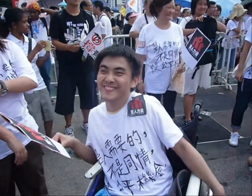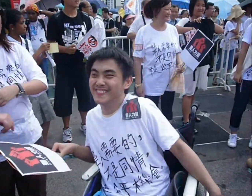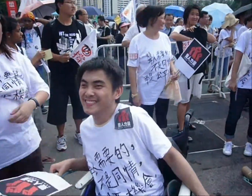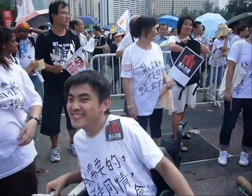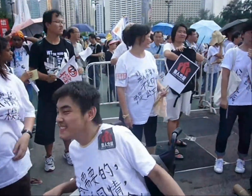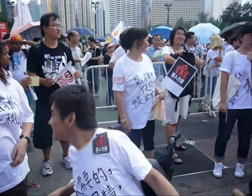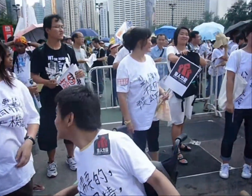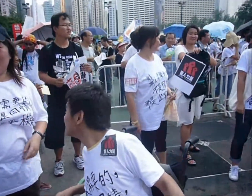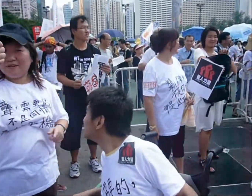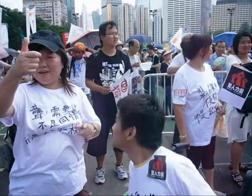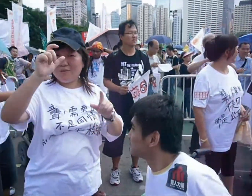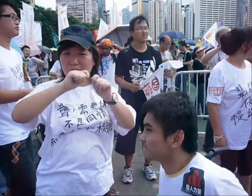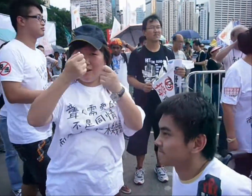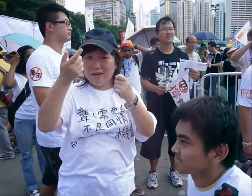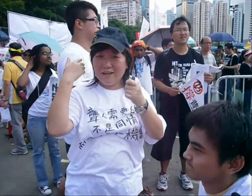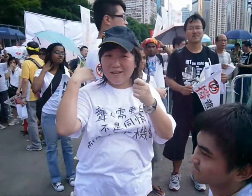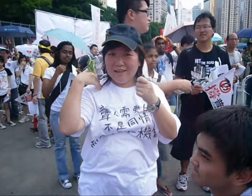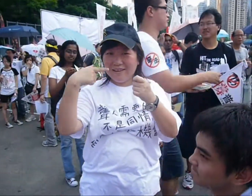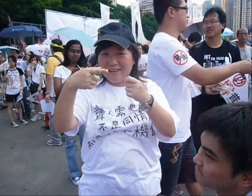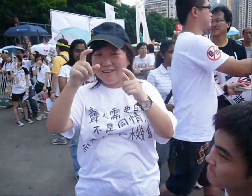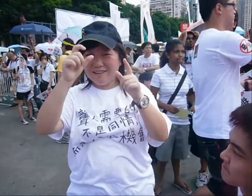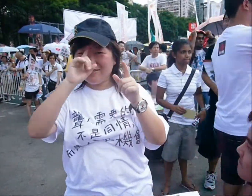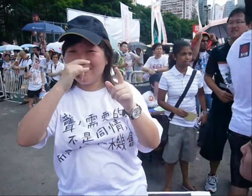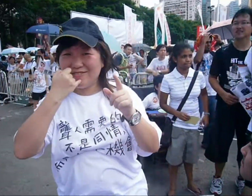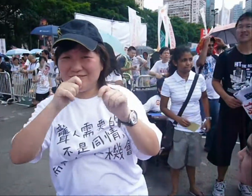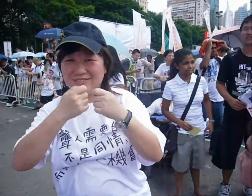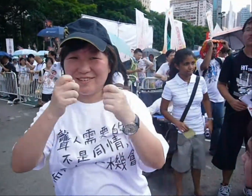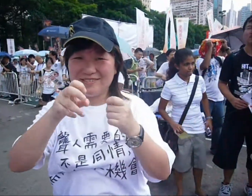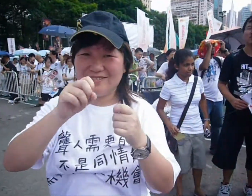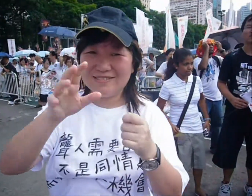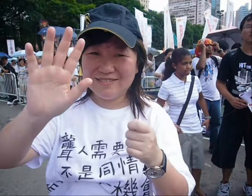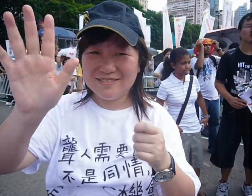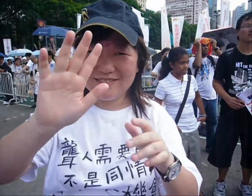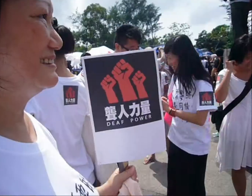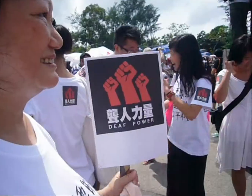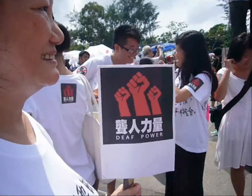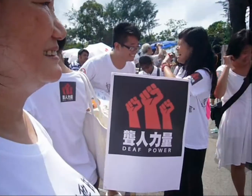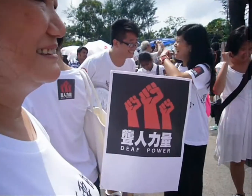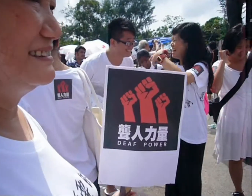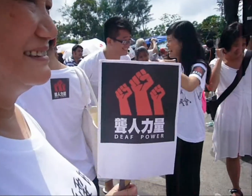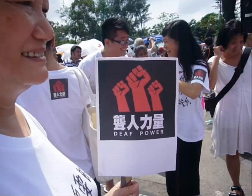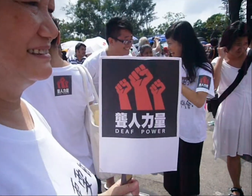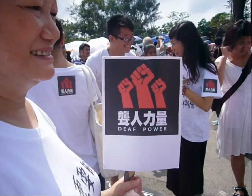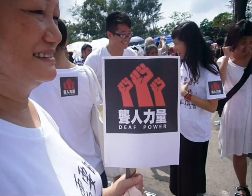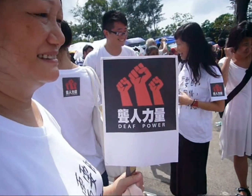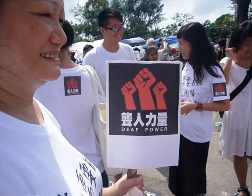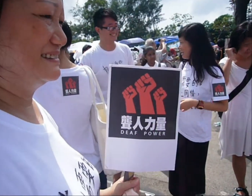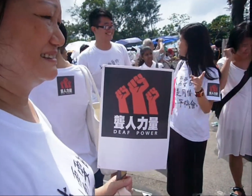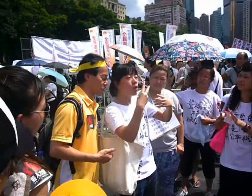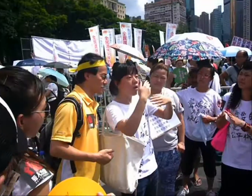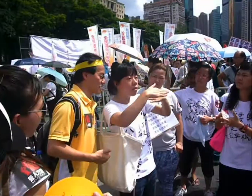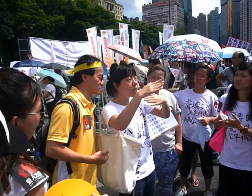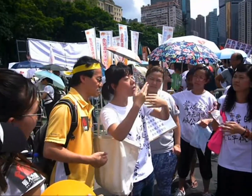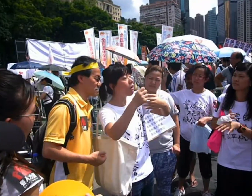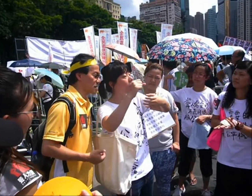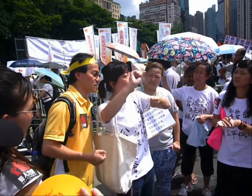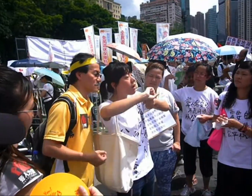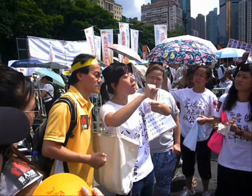難，社會冇支援，因為今次6000元咧就殺難咗咧，佢哋抵就抵㗎， 抵咗我哋嘅香港市民